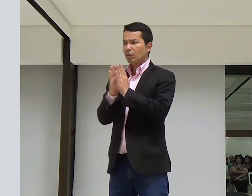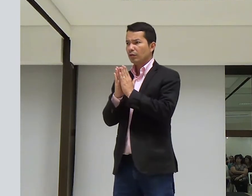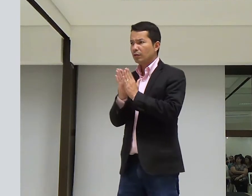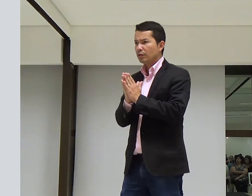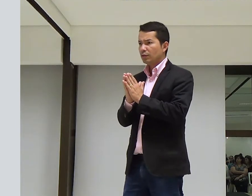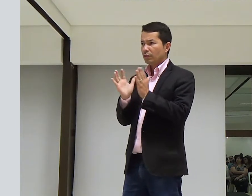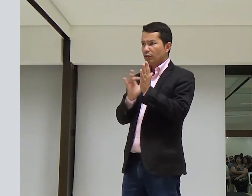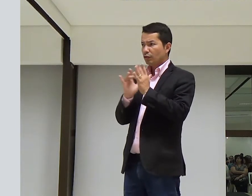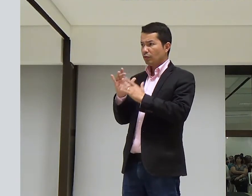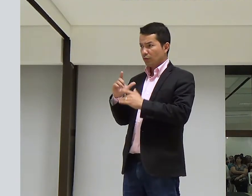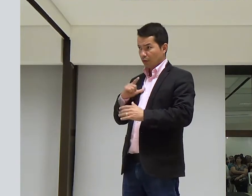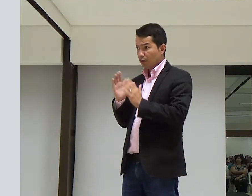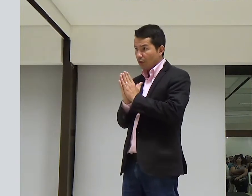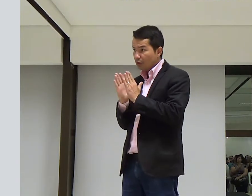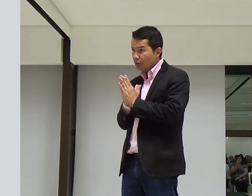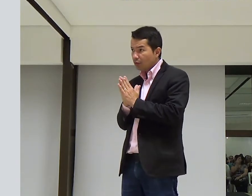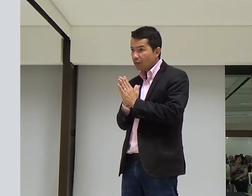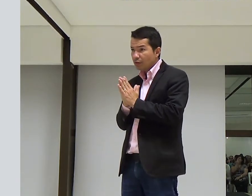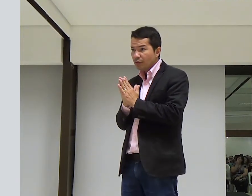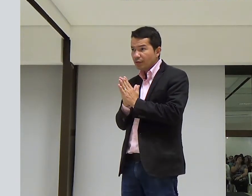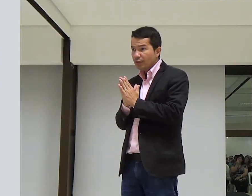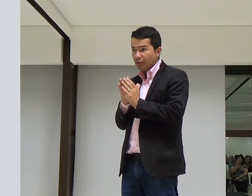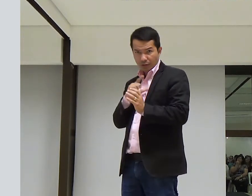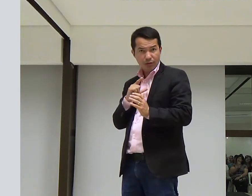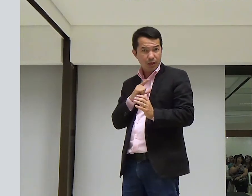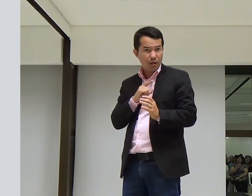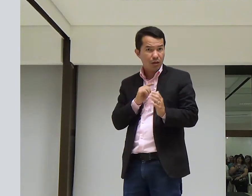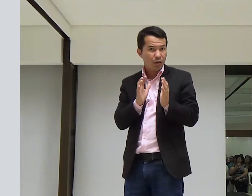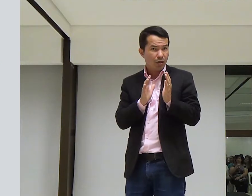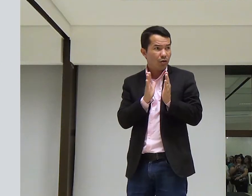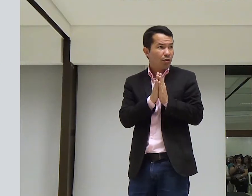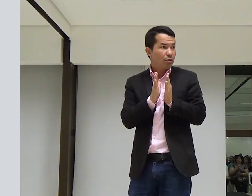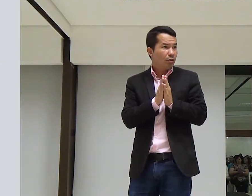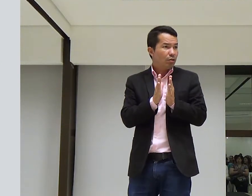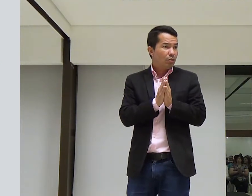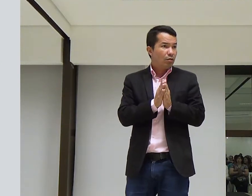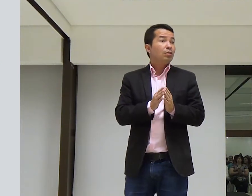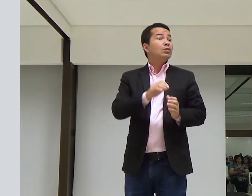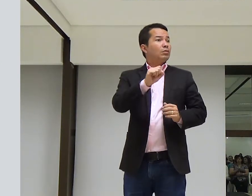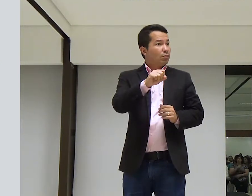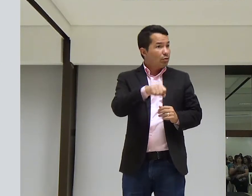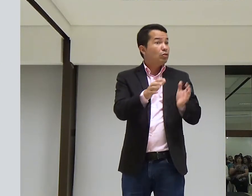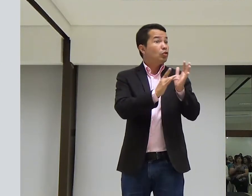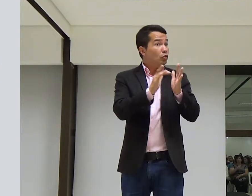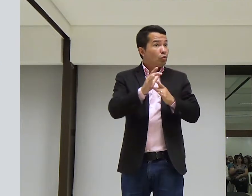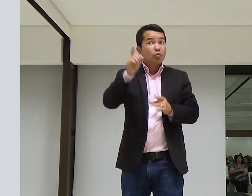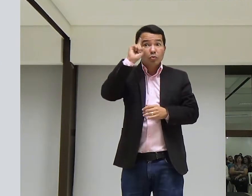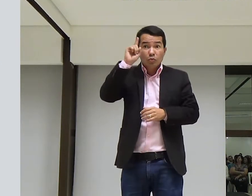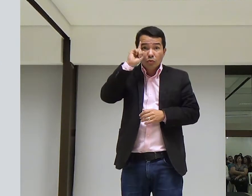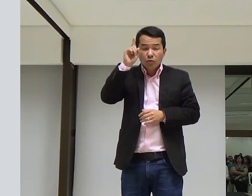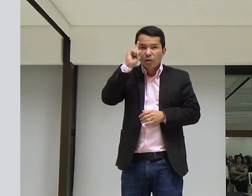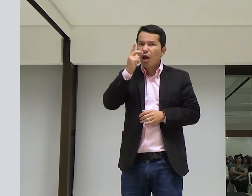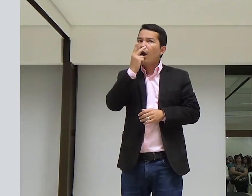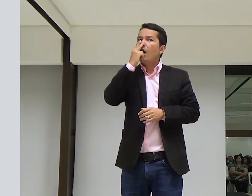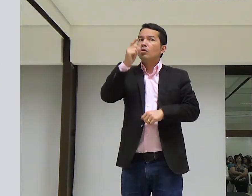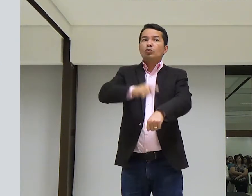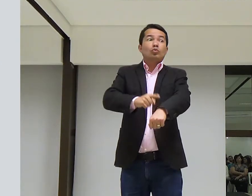ponto, Jesus orou. Jesus orou? Sim, Jesus orou? Sim, todos os